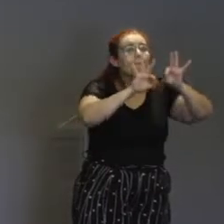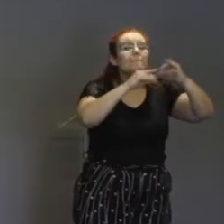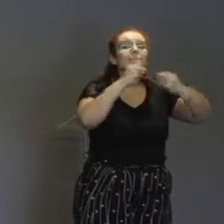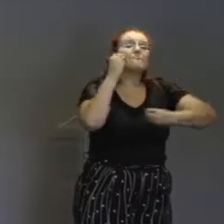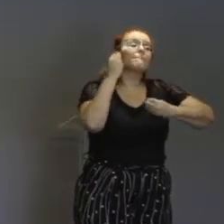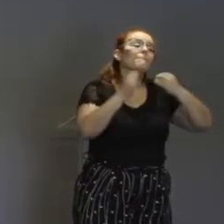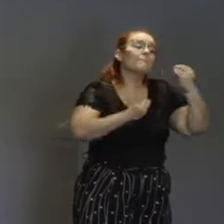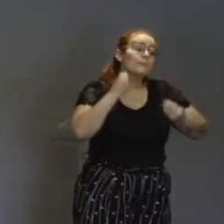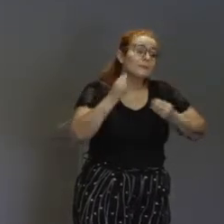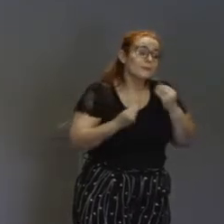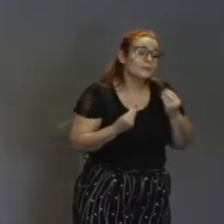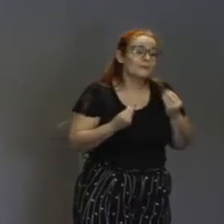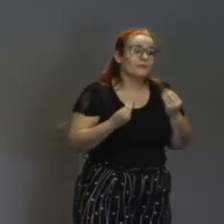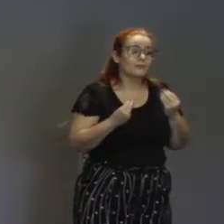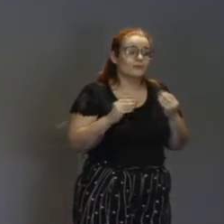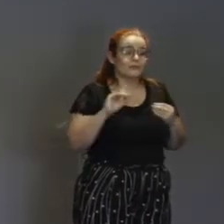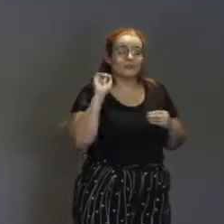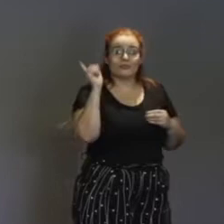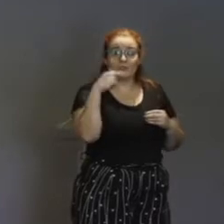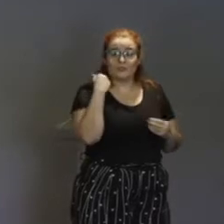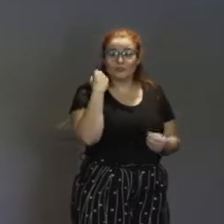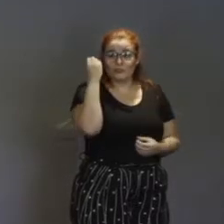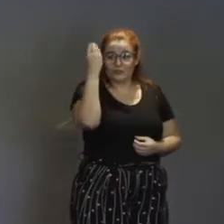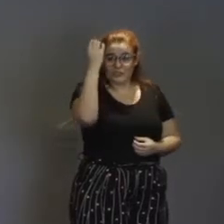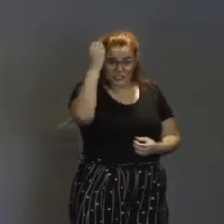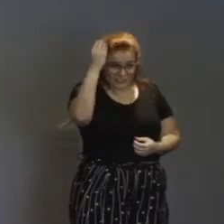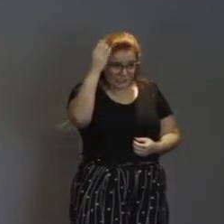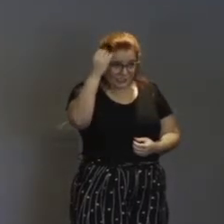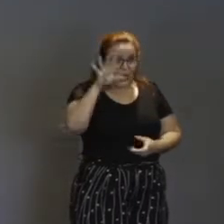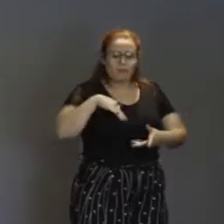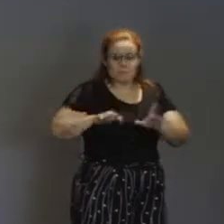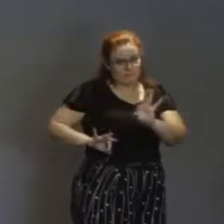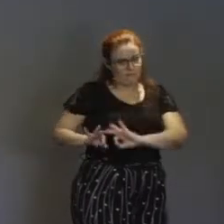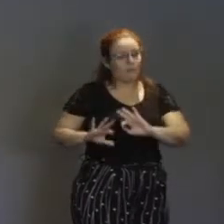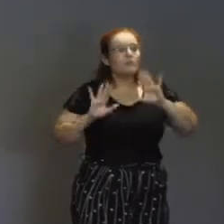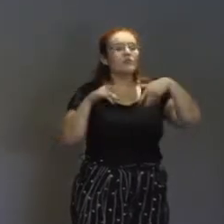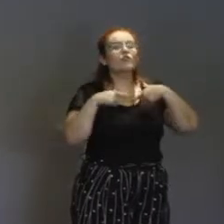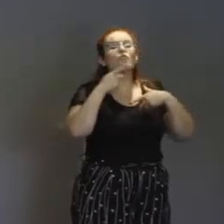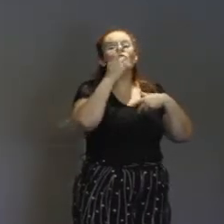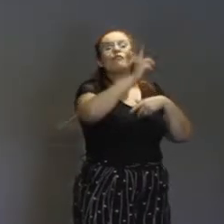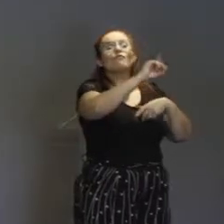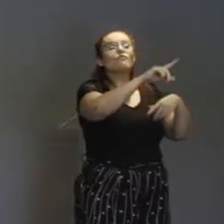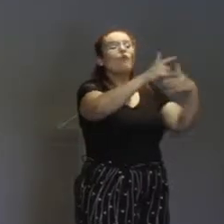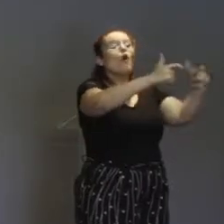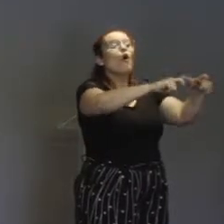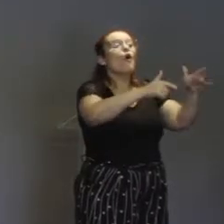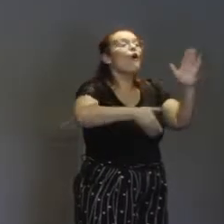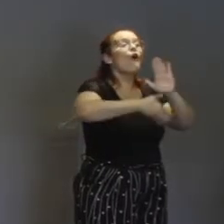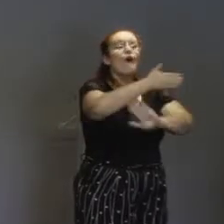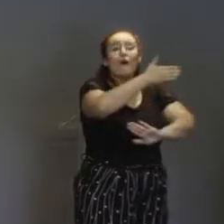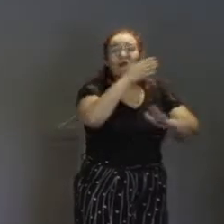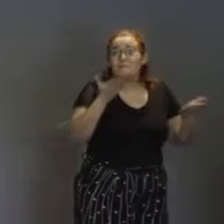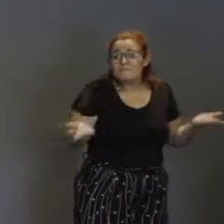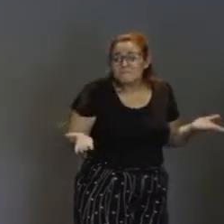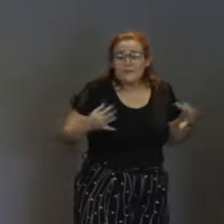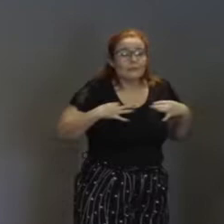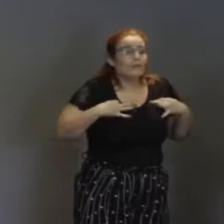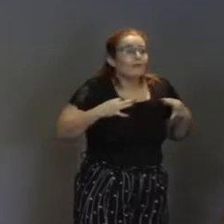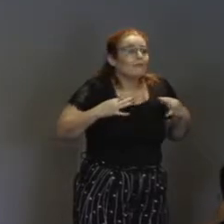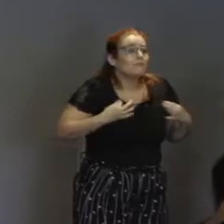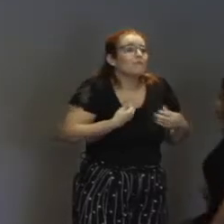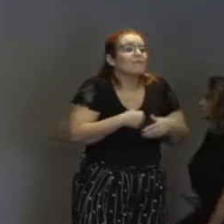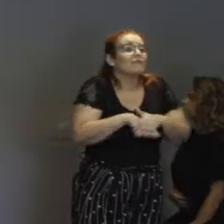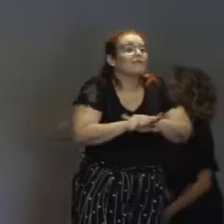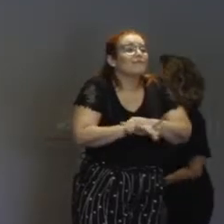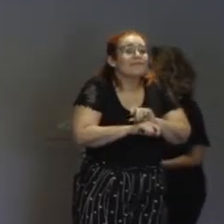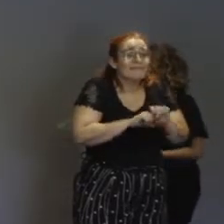como se eu dissesse a vocês, a gente vai viajar, façam as malas, mas eu não digo para onde. E aí, o que eu ponho na mala? Então, a gente não sabe que roupa vai pôr na mala, as